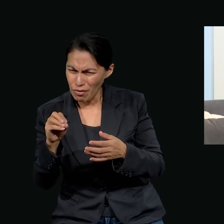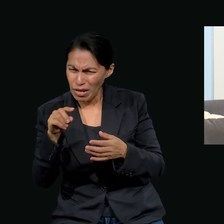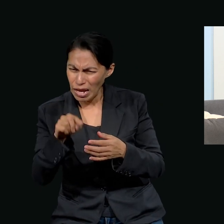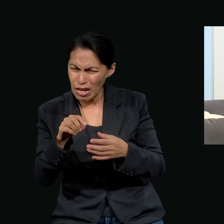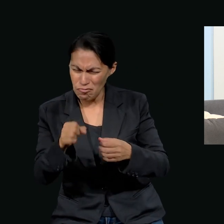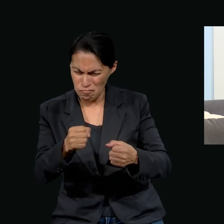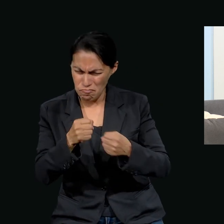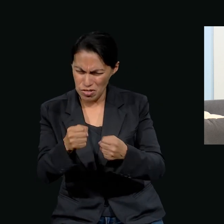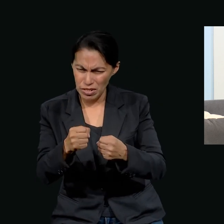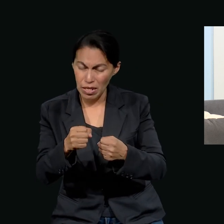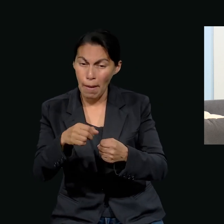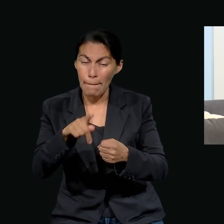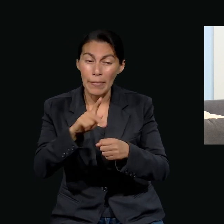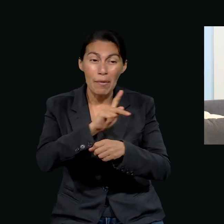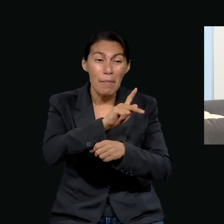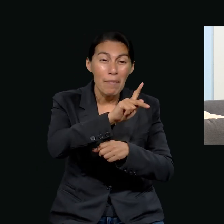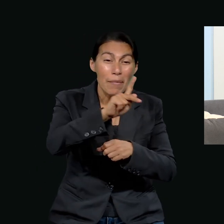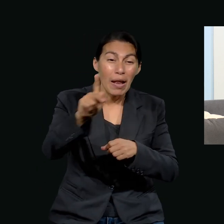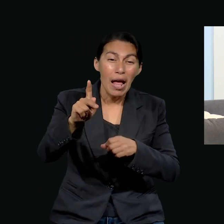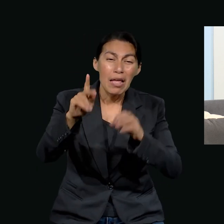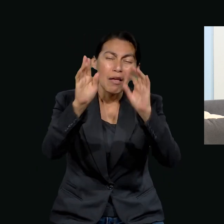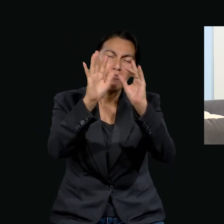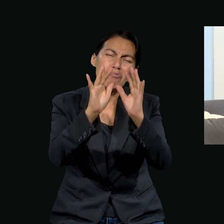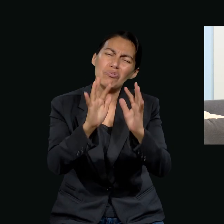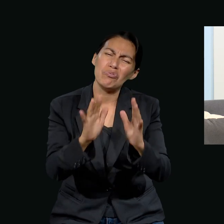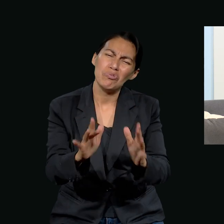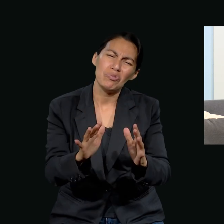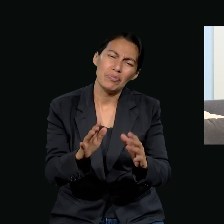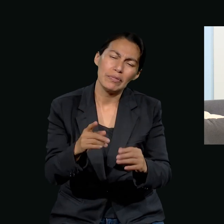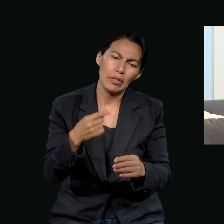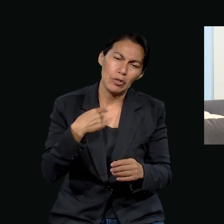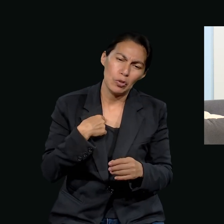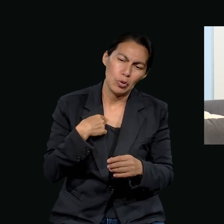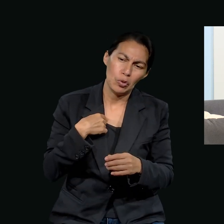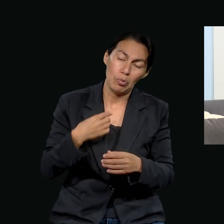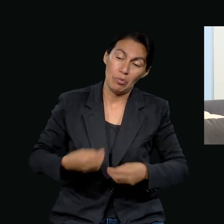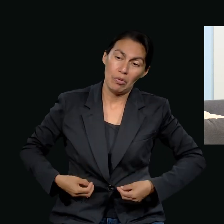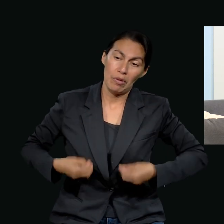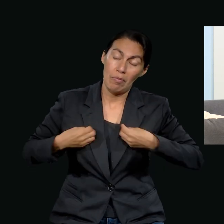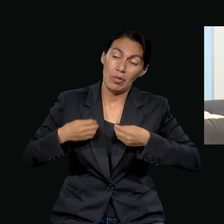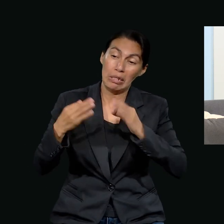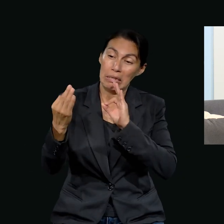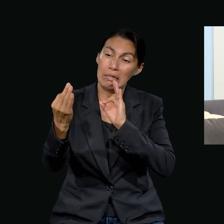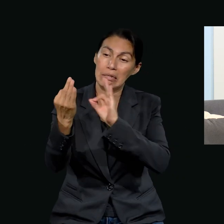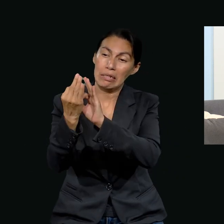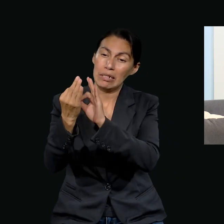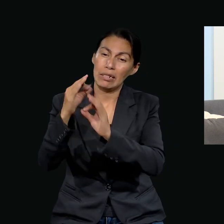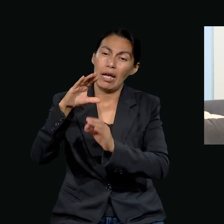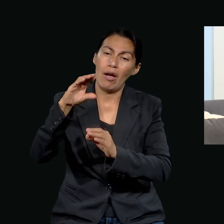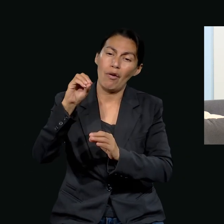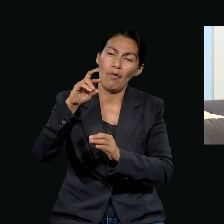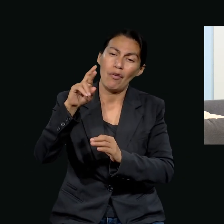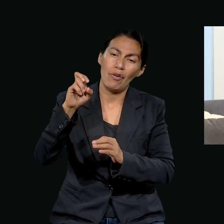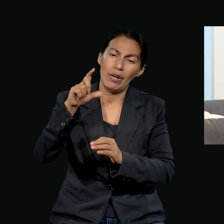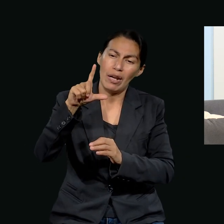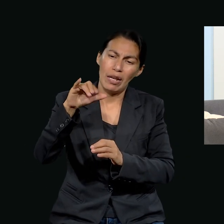playas esas fueron barridas. Y la casa donde nosotros vivíamos, en la playa Ganusa y cerca de Corralillo, estaba a